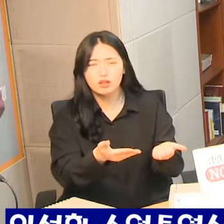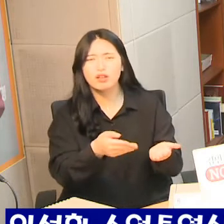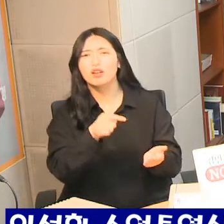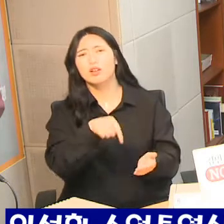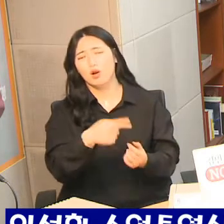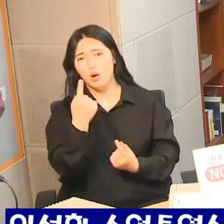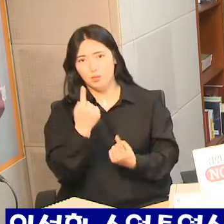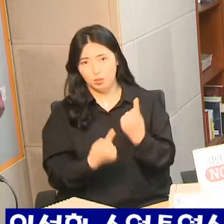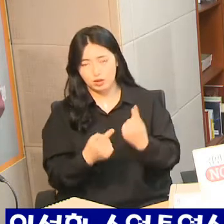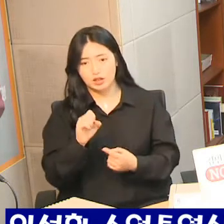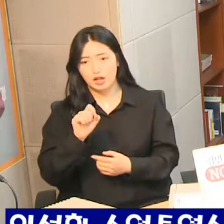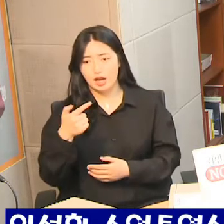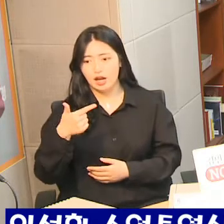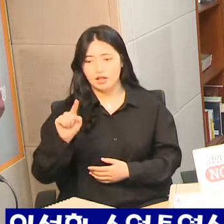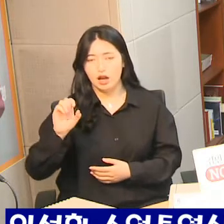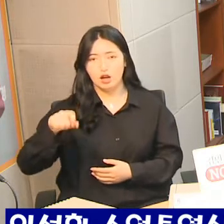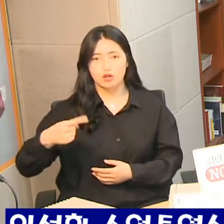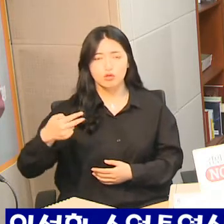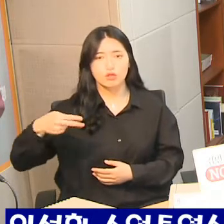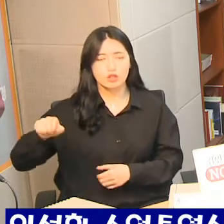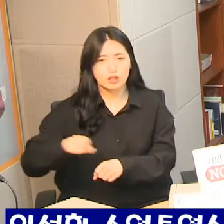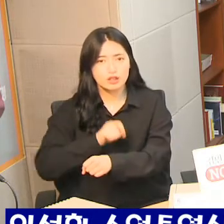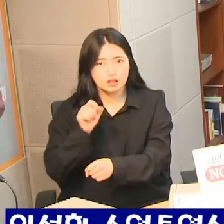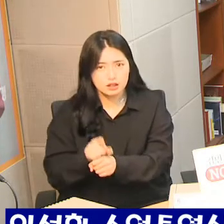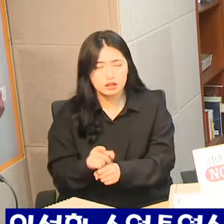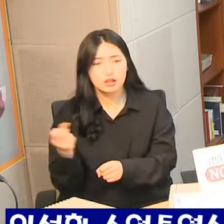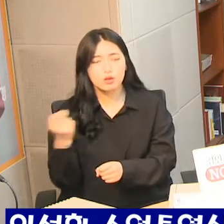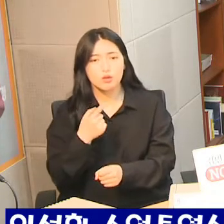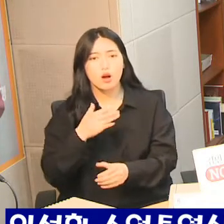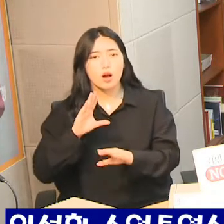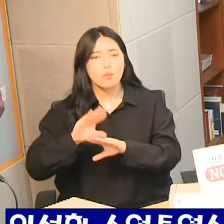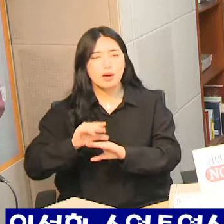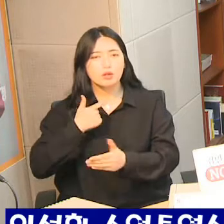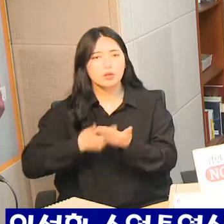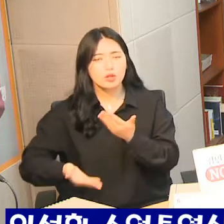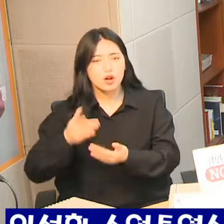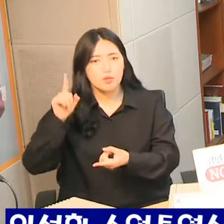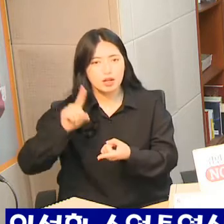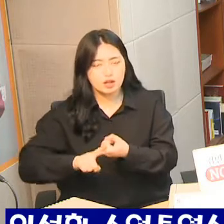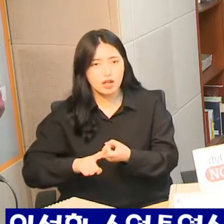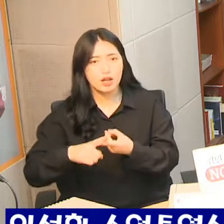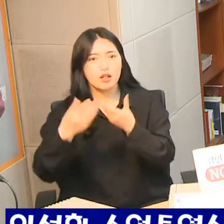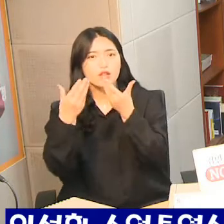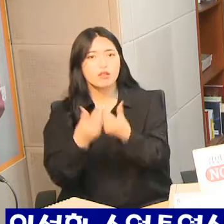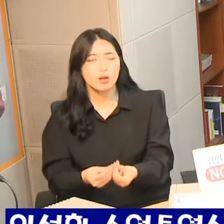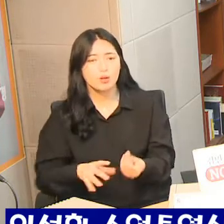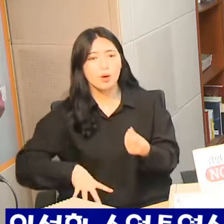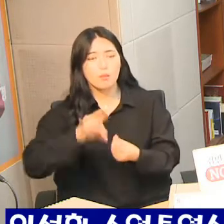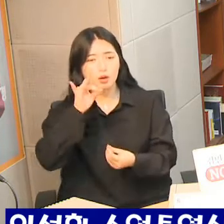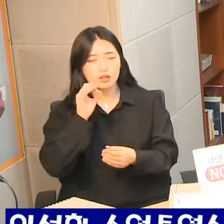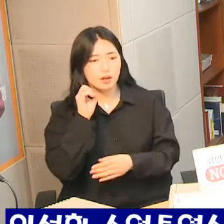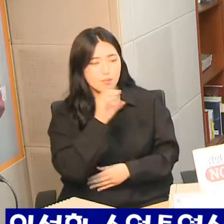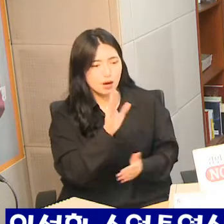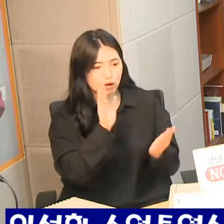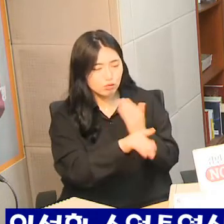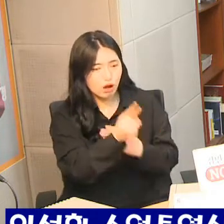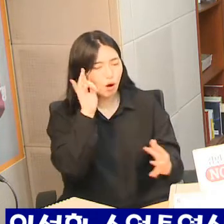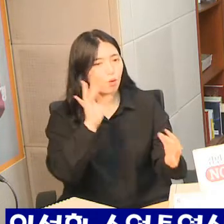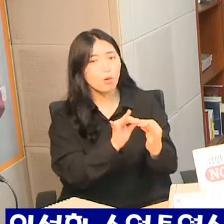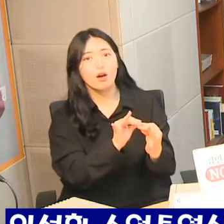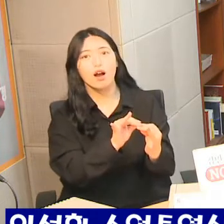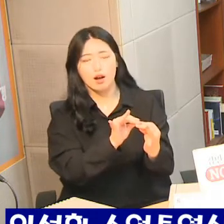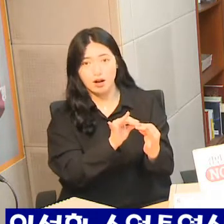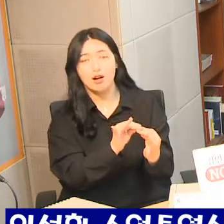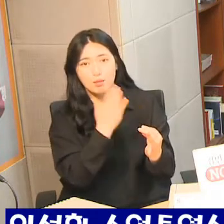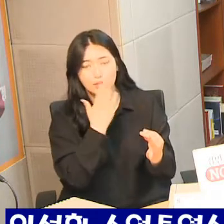것보다는 아나운서의 특징, 뭐 여러 가지 방송 경험에 대한 예시들을 먼저 얘기해서 공감대를 끌어낸 다음에 그